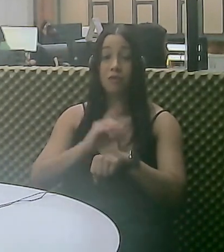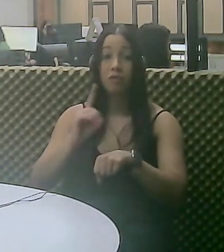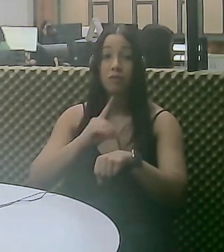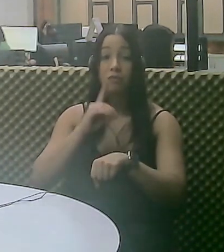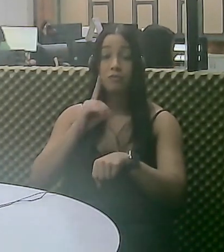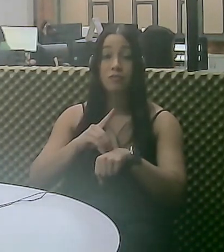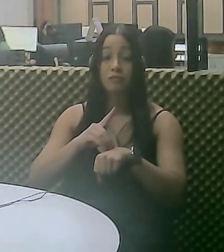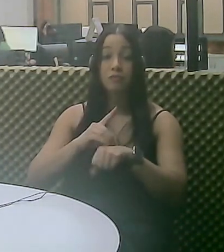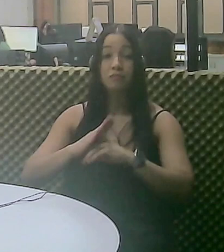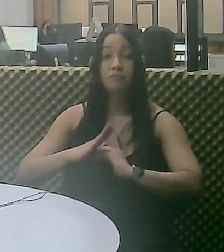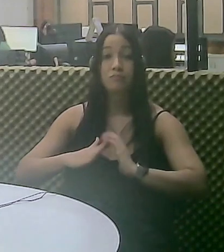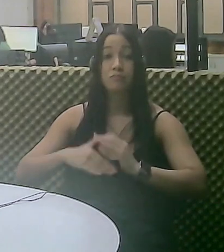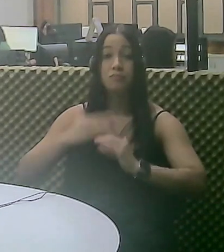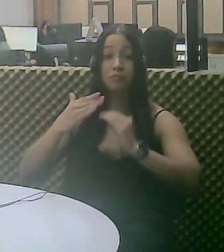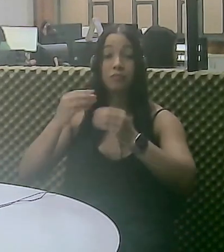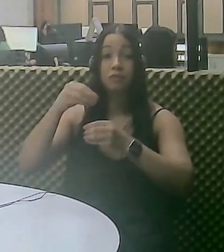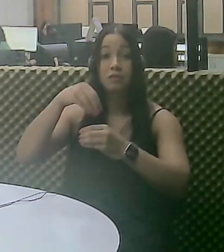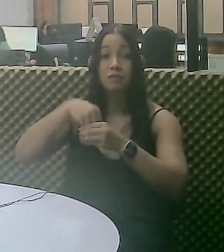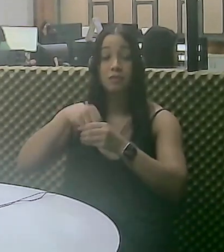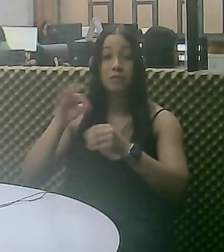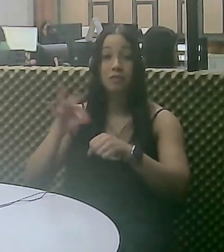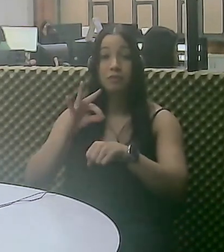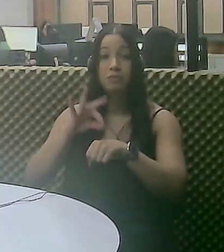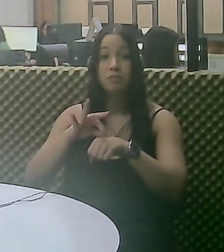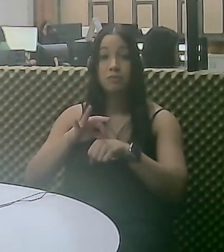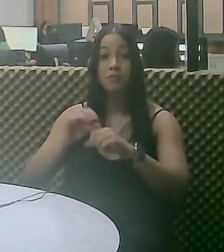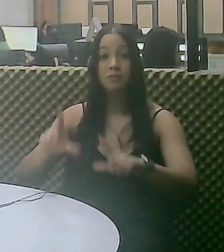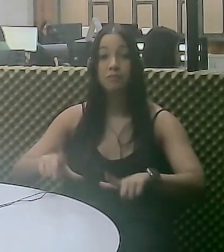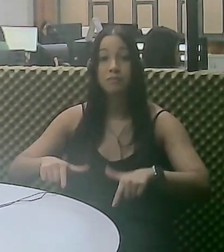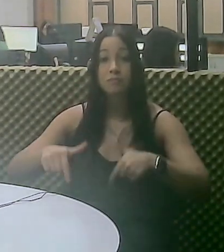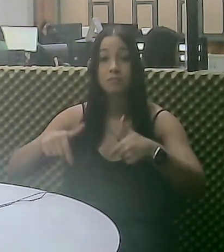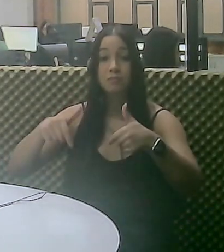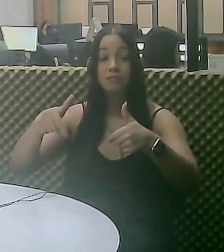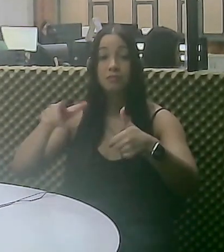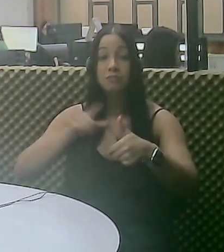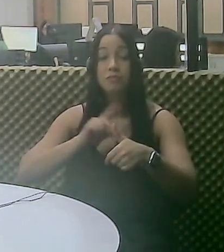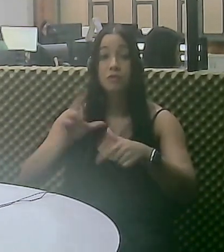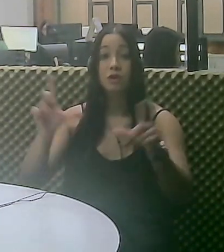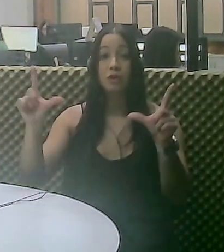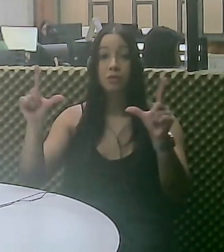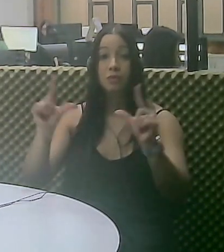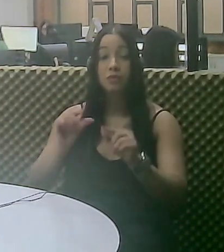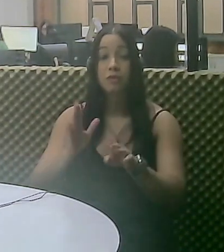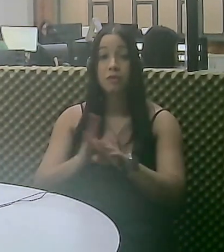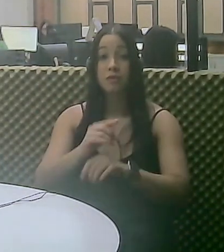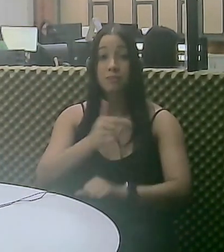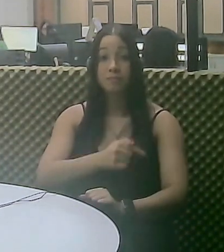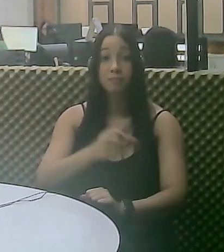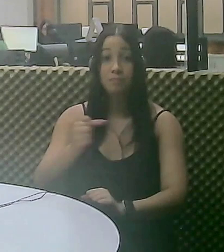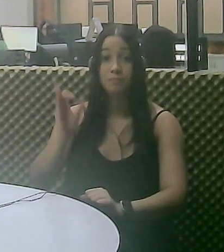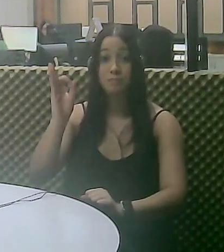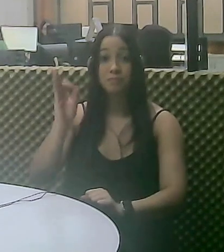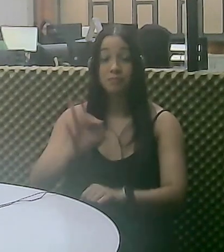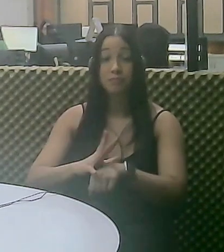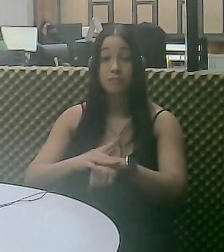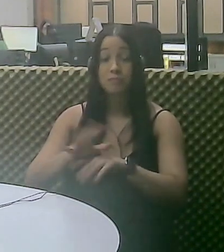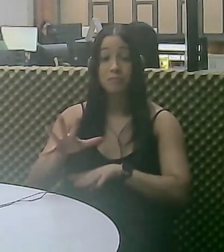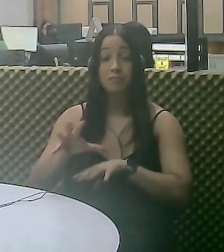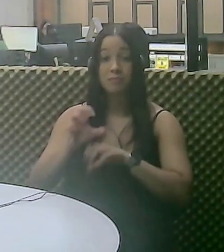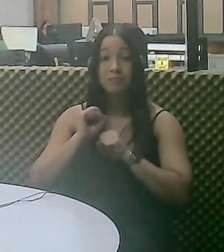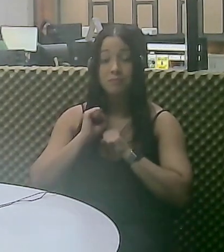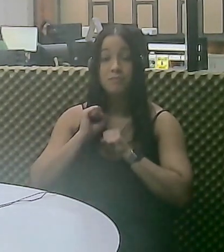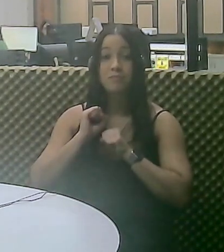dengue desenvolvam no mosquito. As primeiras ações já apontam redução de até 77% dos casos de dengue